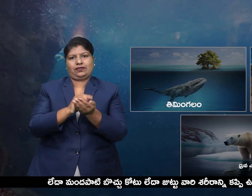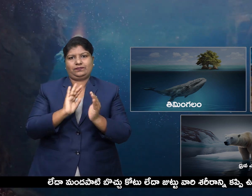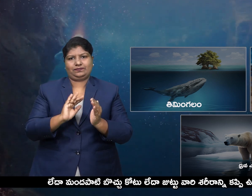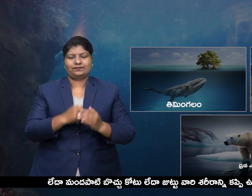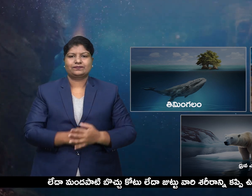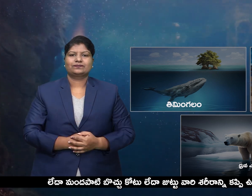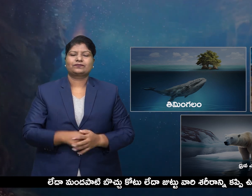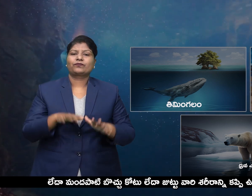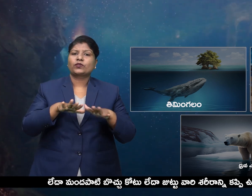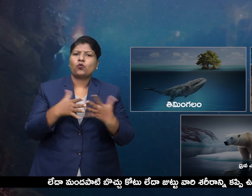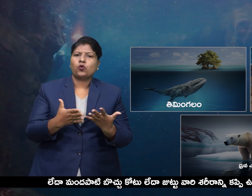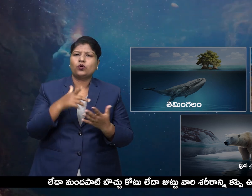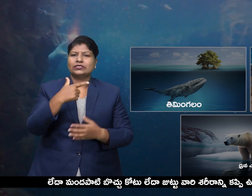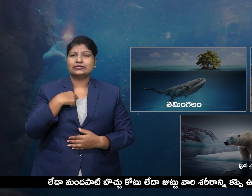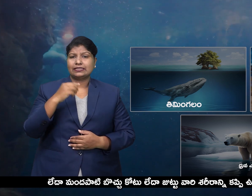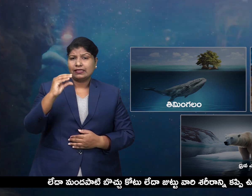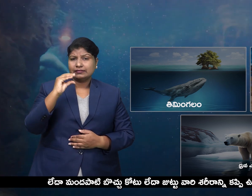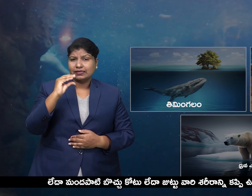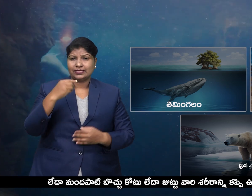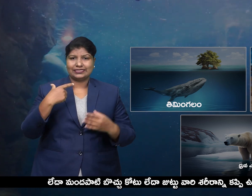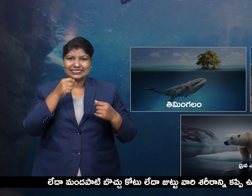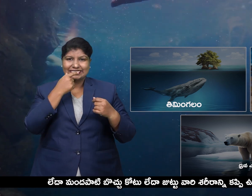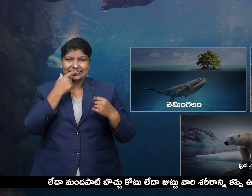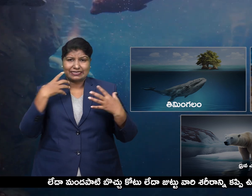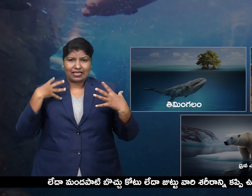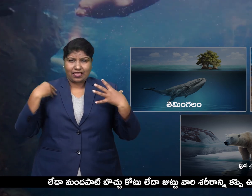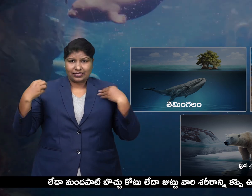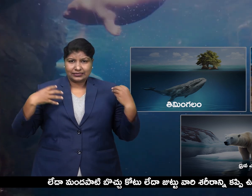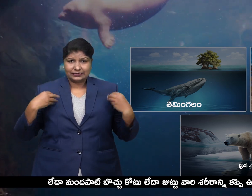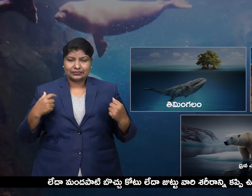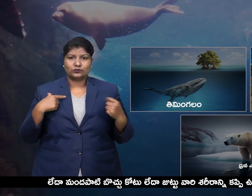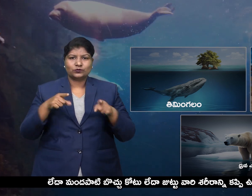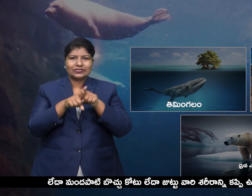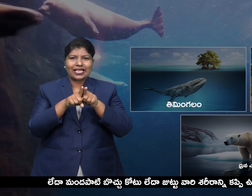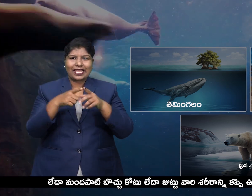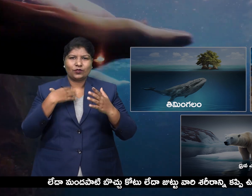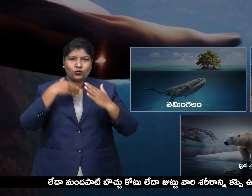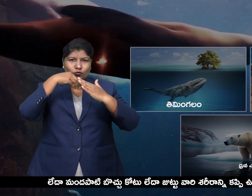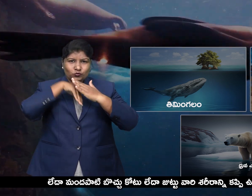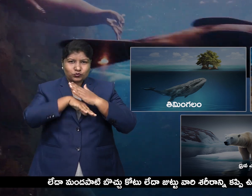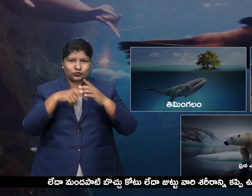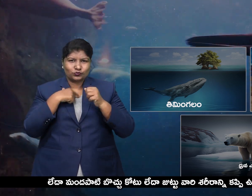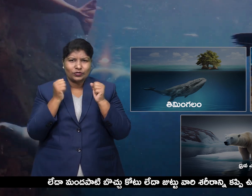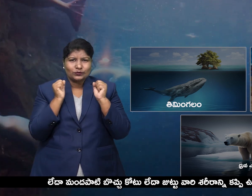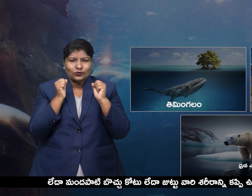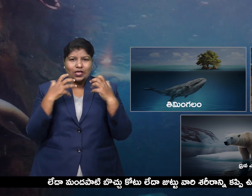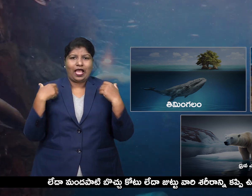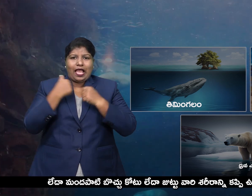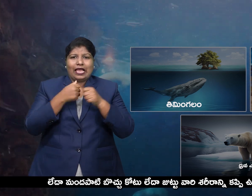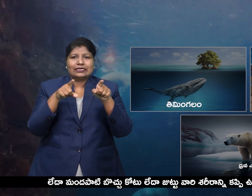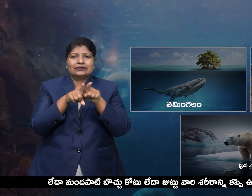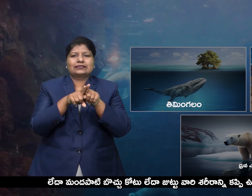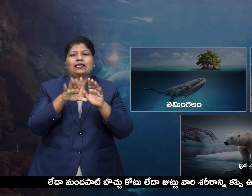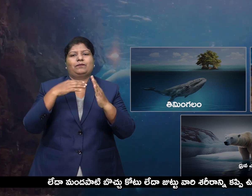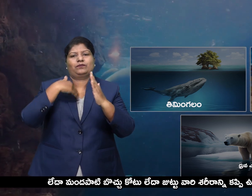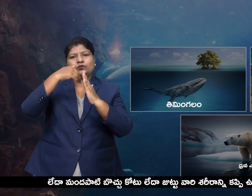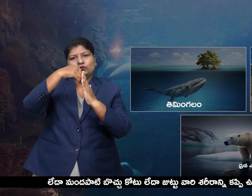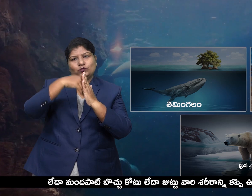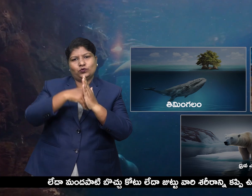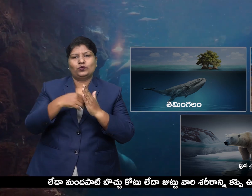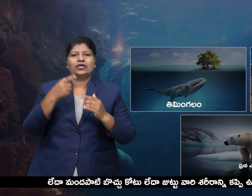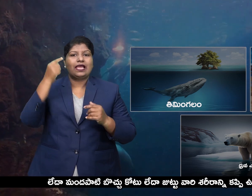లేదా మందపాటి బొచ్చుకోటు లేదా జుట్టు వారి శరీరాన్ని కప్పి ఉంచుతుంది.